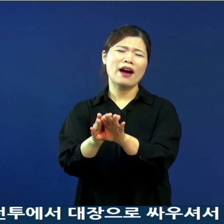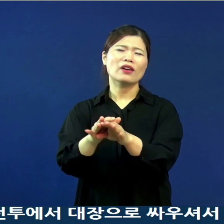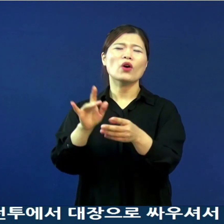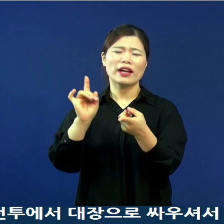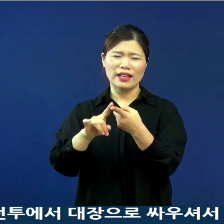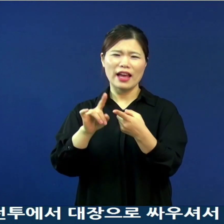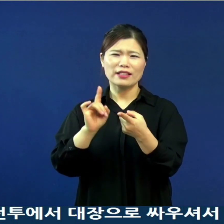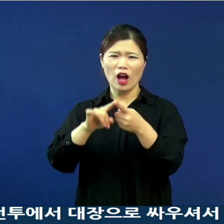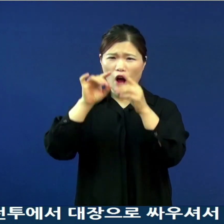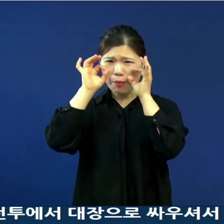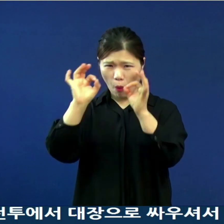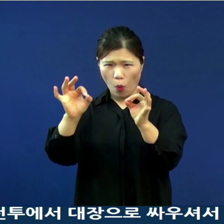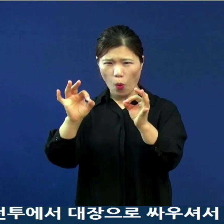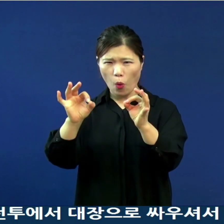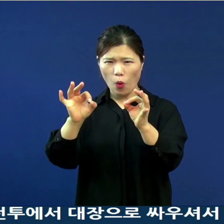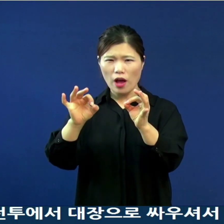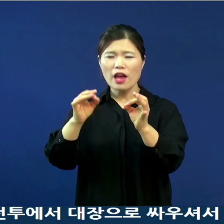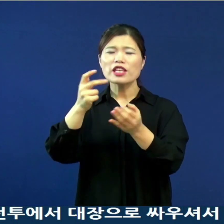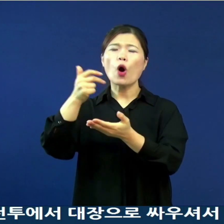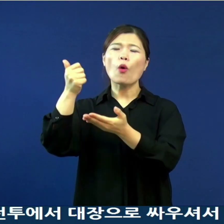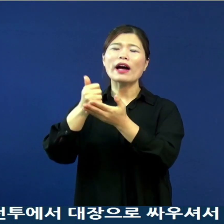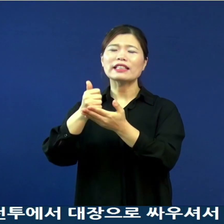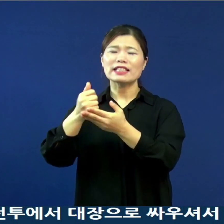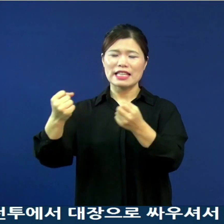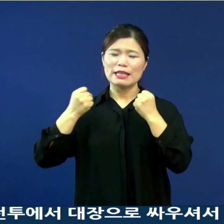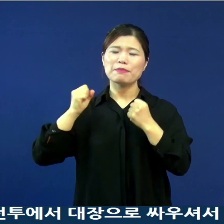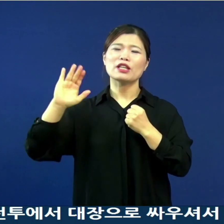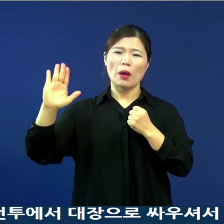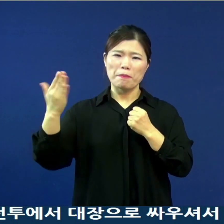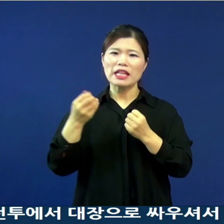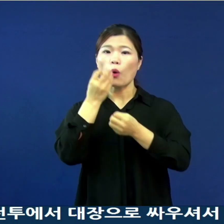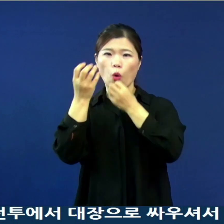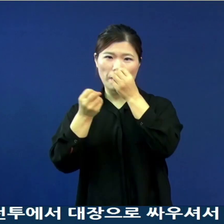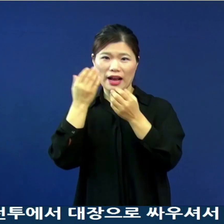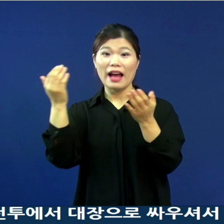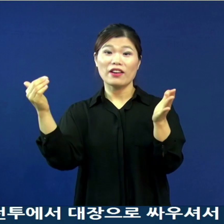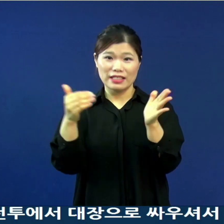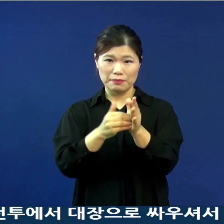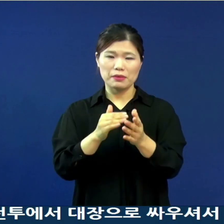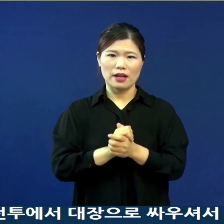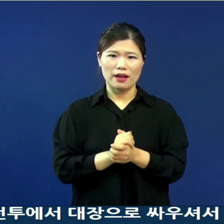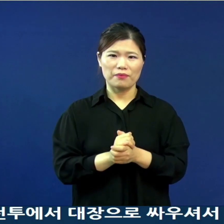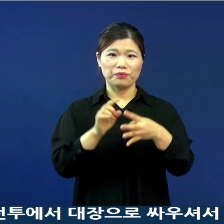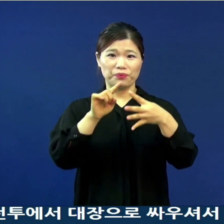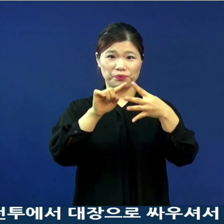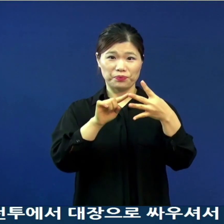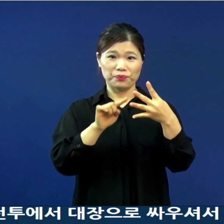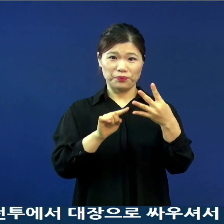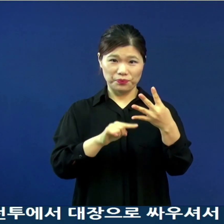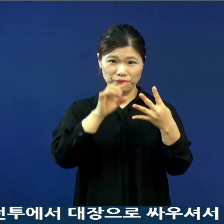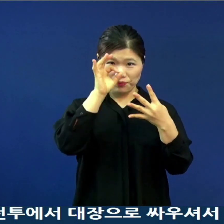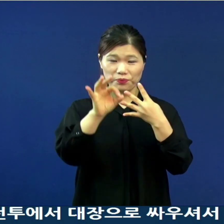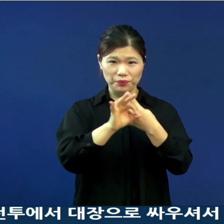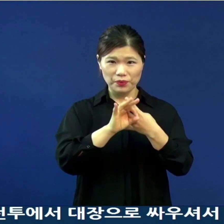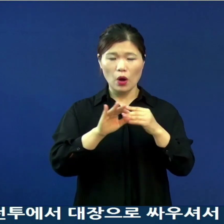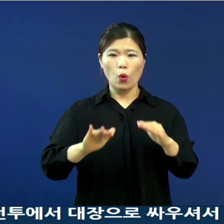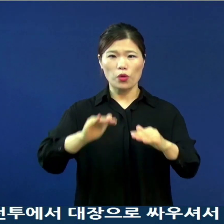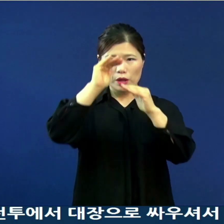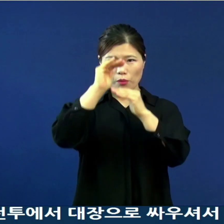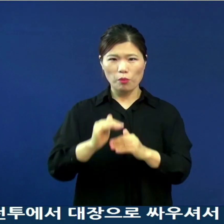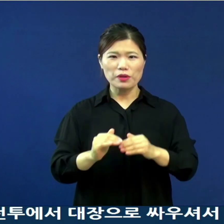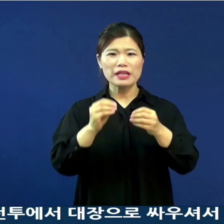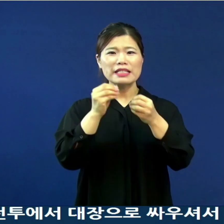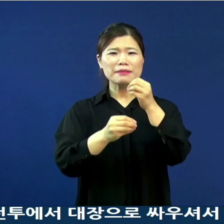힘이라고 고백할 수 있었습니다. 이제 하나하나 이 내용들을 살펴보려고 합니다. 오늘 본문